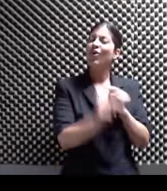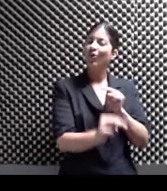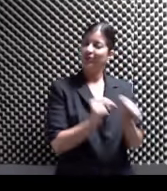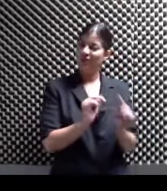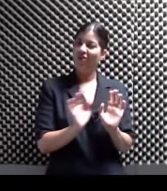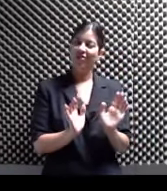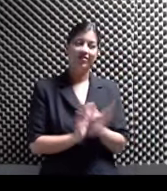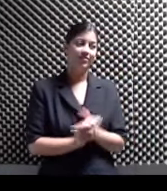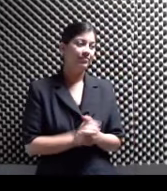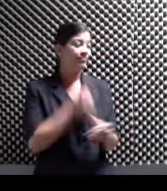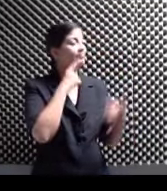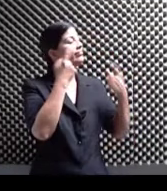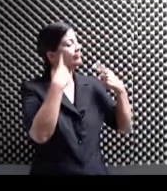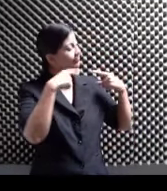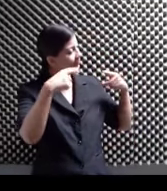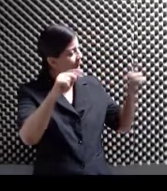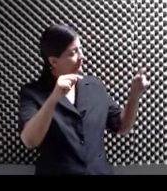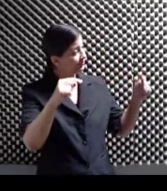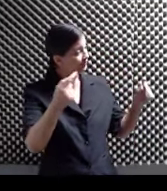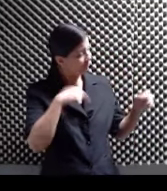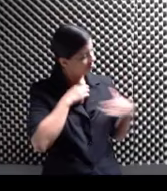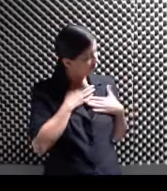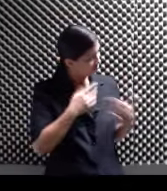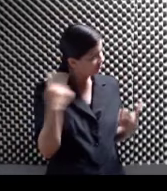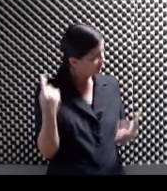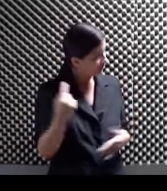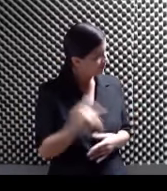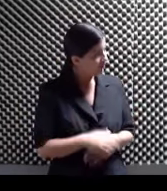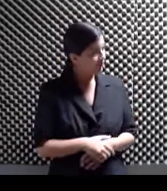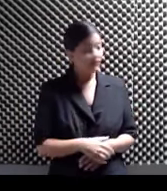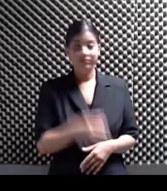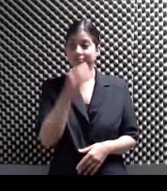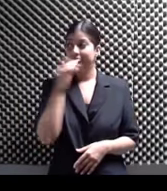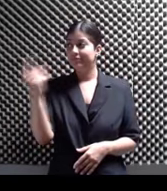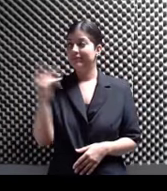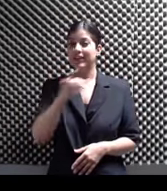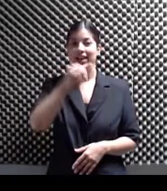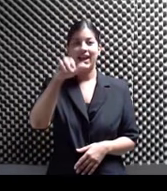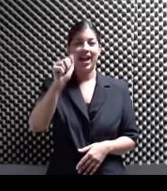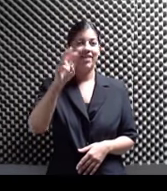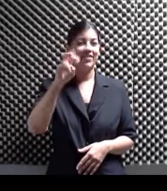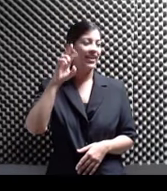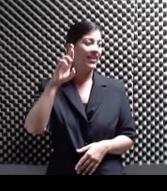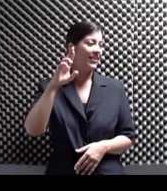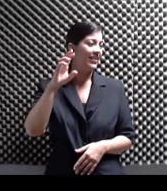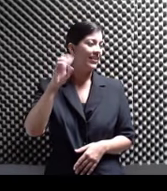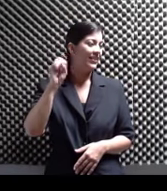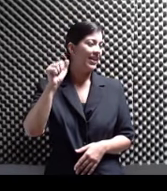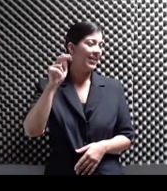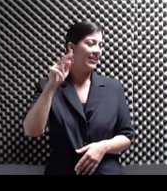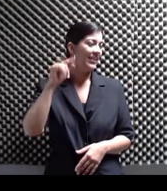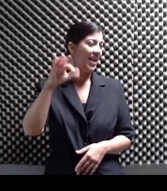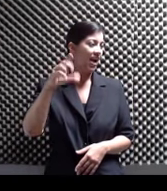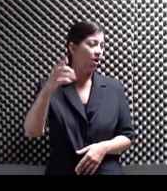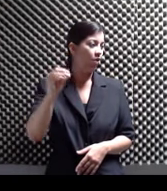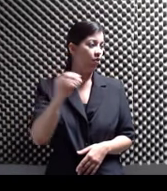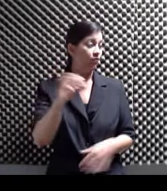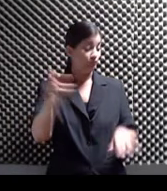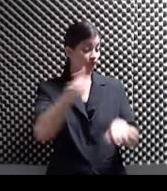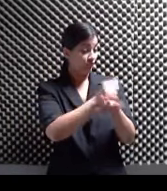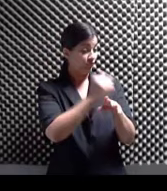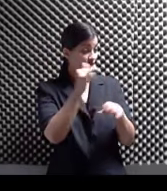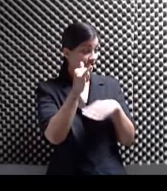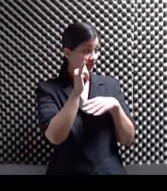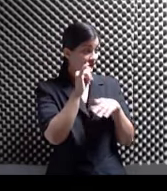Mucho éxito, de verdad. Aquí siempre a la orden. Y pues nosotros nos vamos, porque por ahí viene Javier Santiago, de la Fundación Nacional para la Cultura Popular.